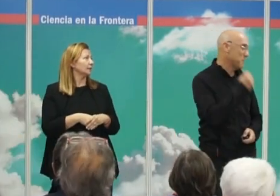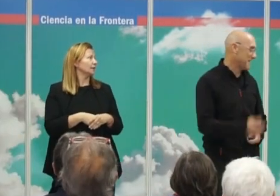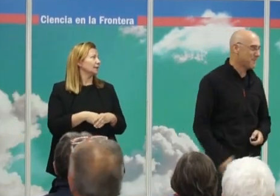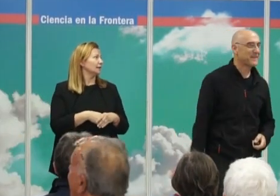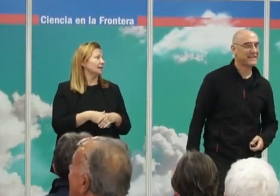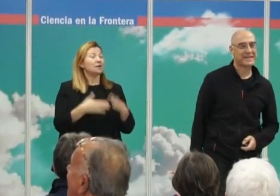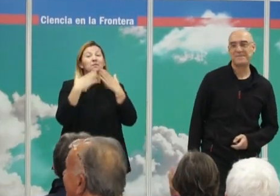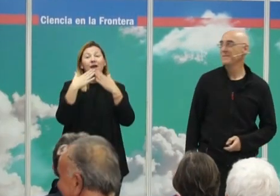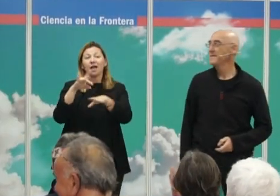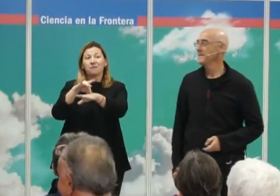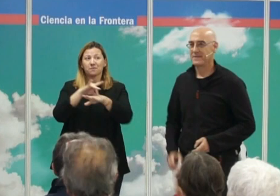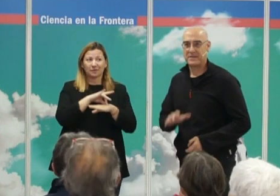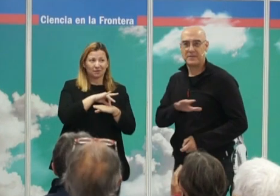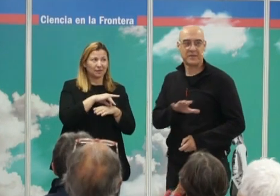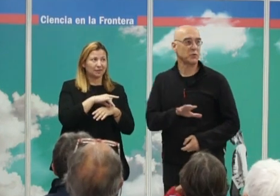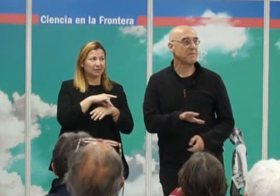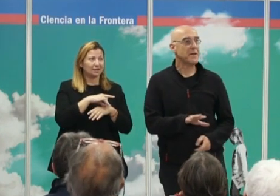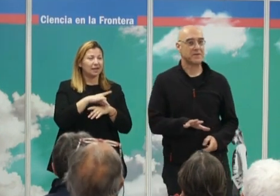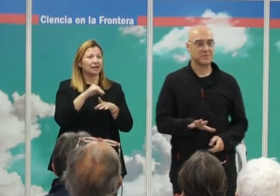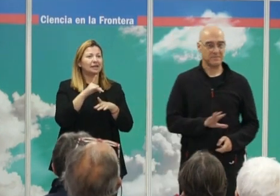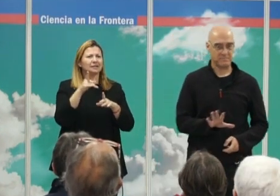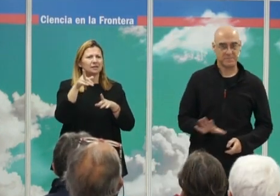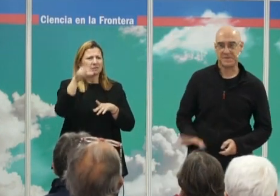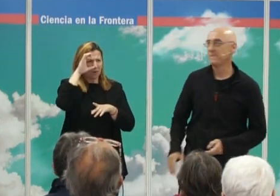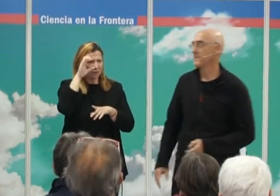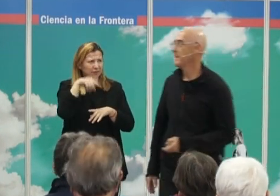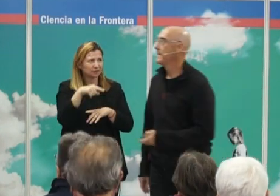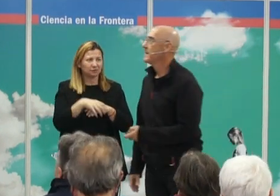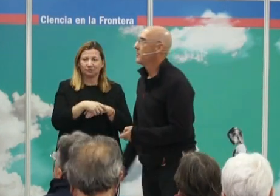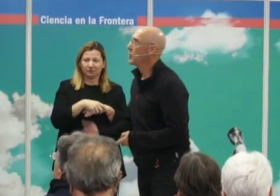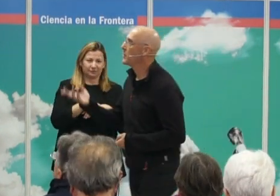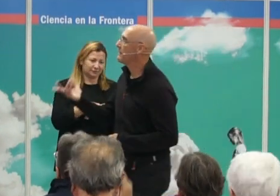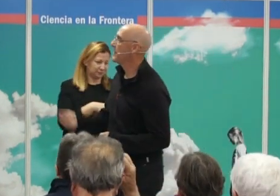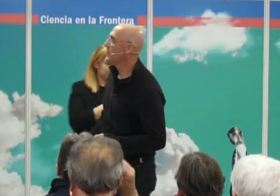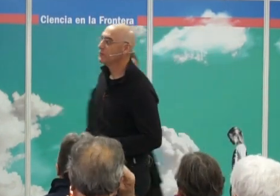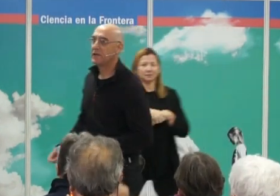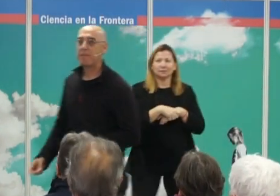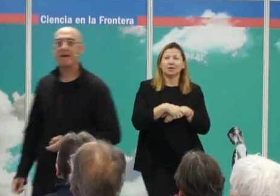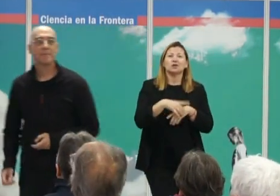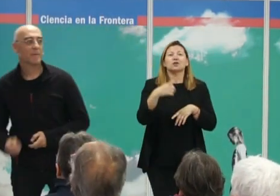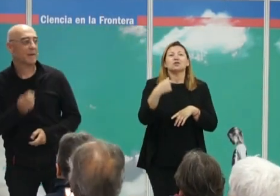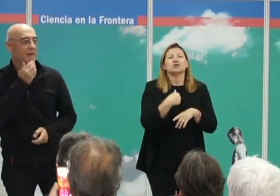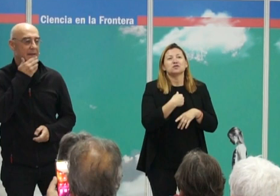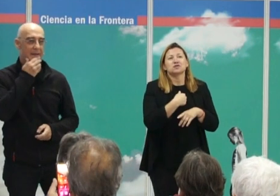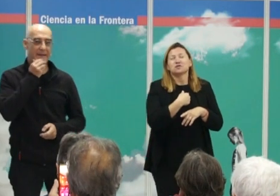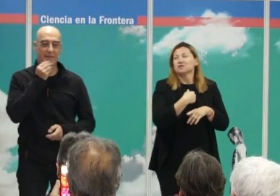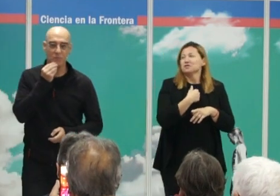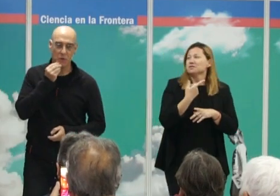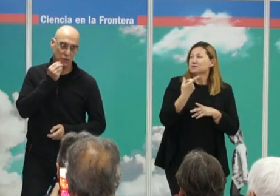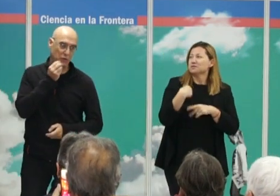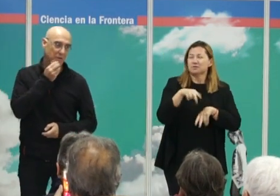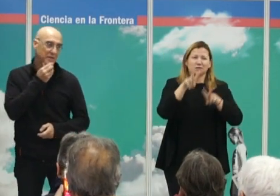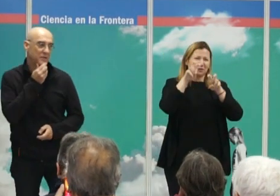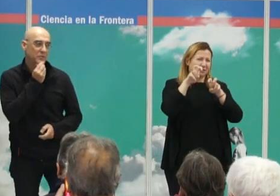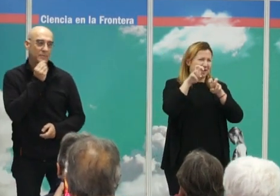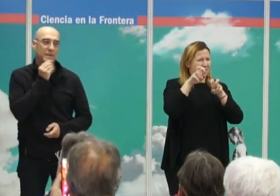invitarme a estar aquí. Se escucha bien, ¿no? Bueno, yo voy a hablar hoy de un tema que es un